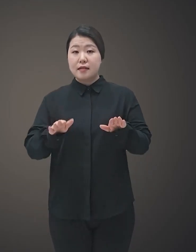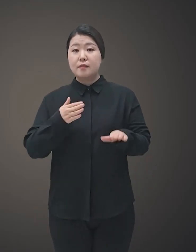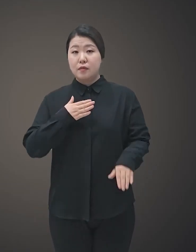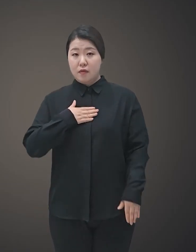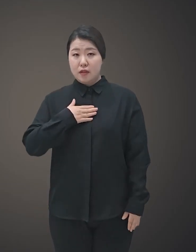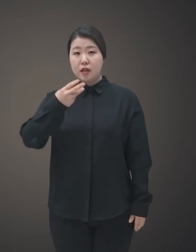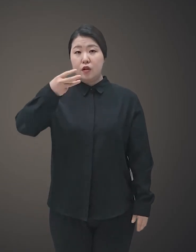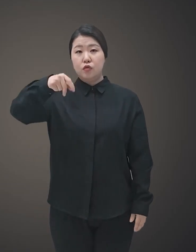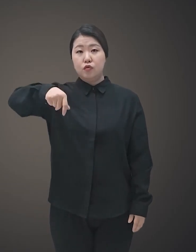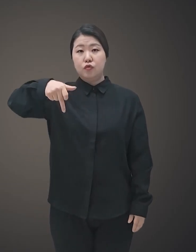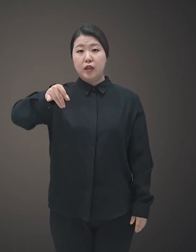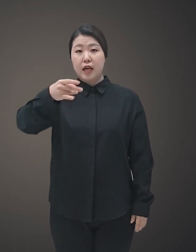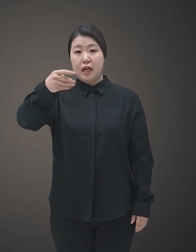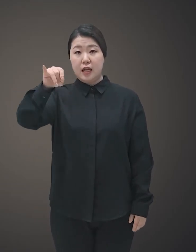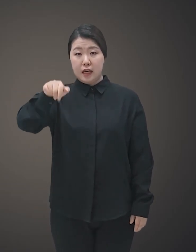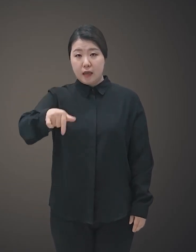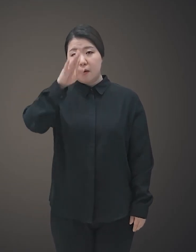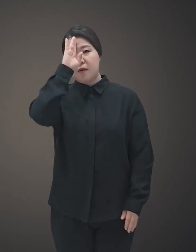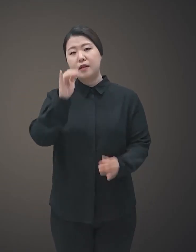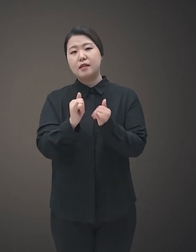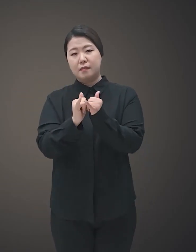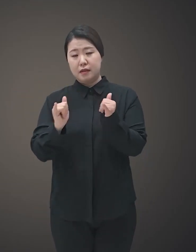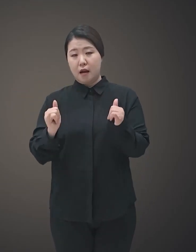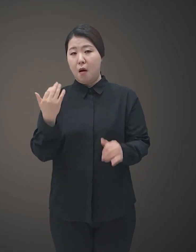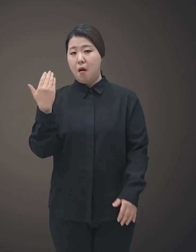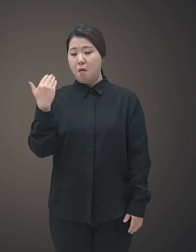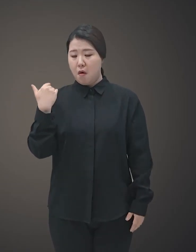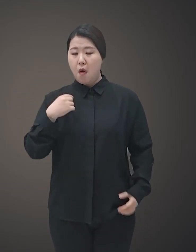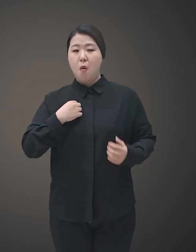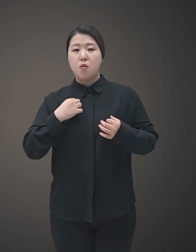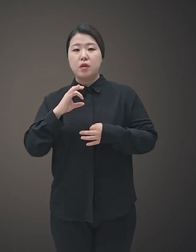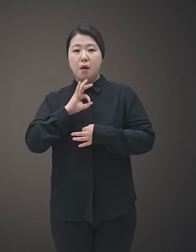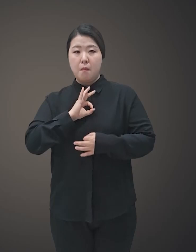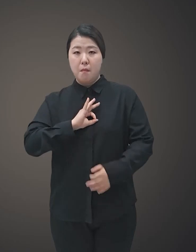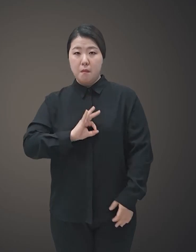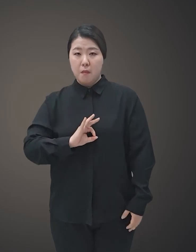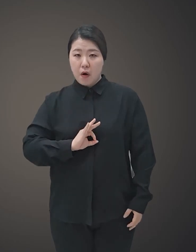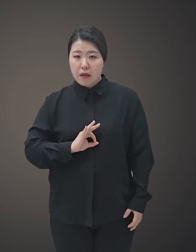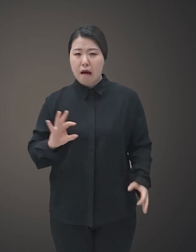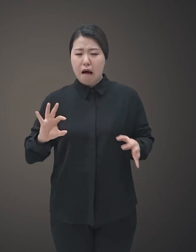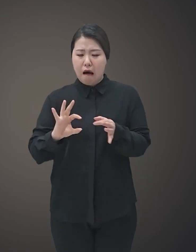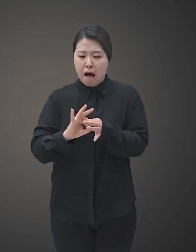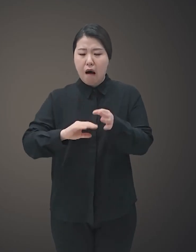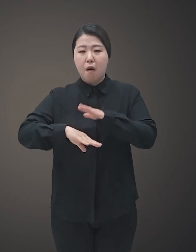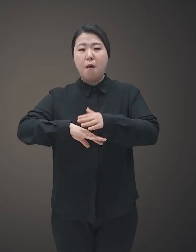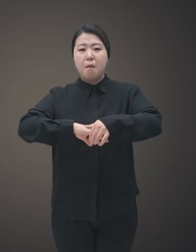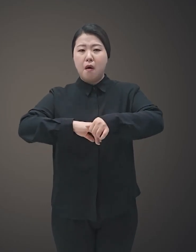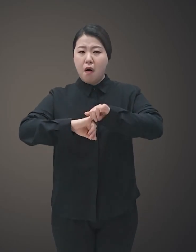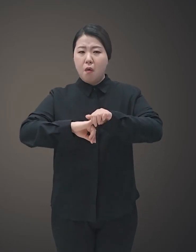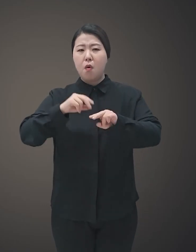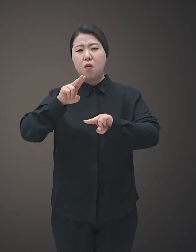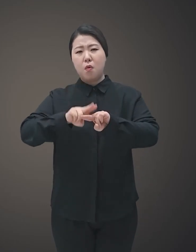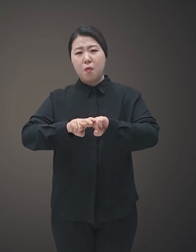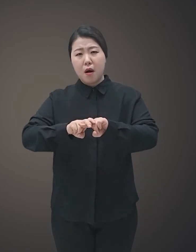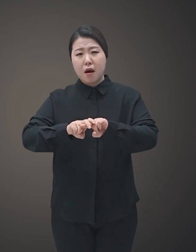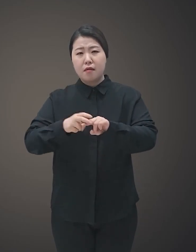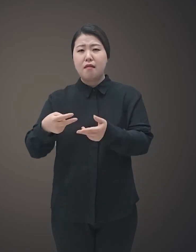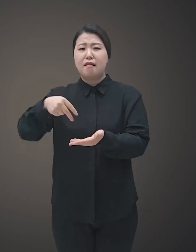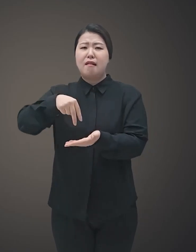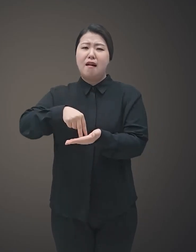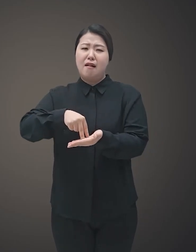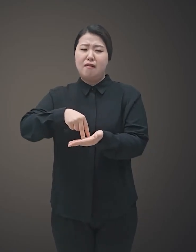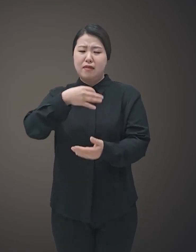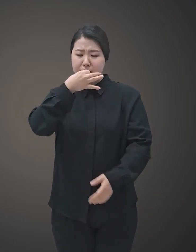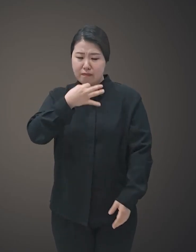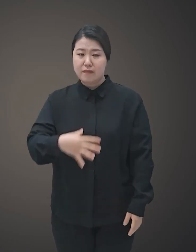지금 루게릭병 환자입니다. 며칠 전에는 버튼을 잠그기 어렵더니 이제는 소파에서 일어나기 어렵게